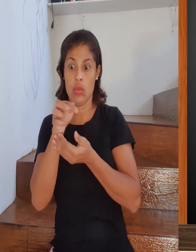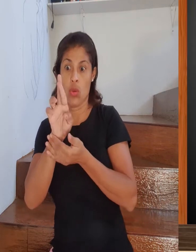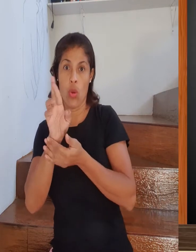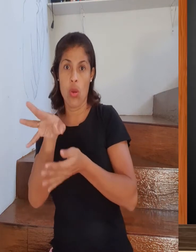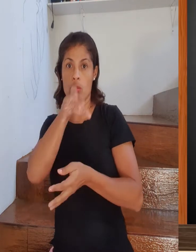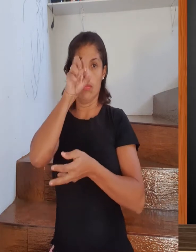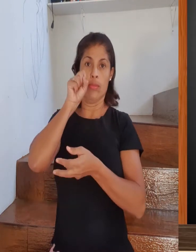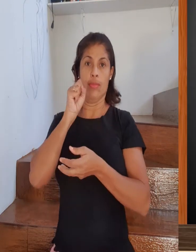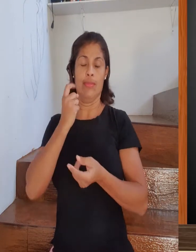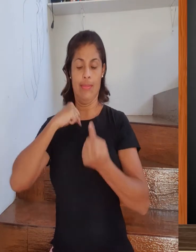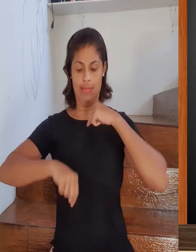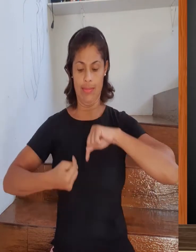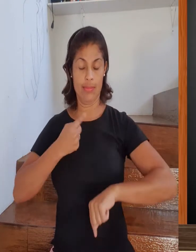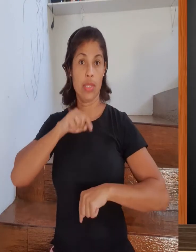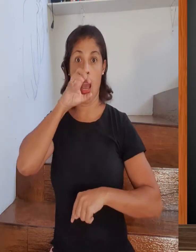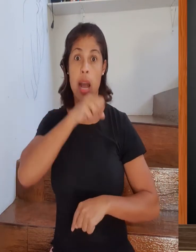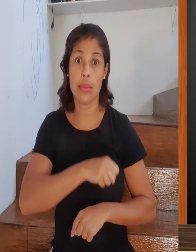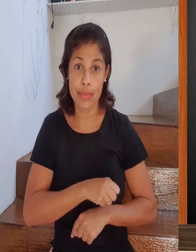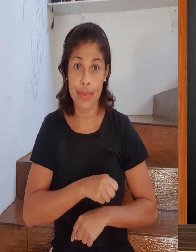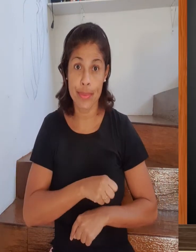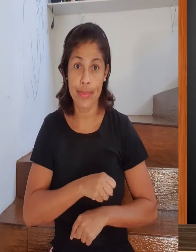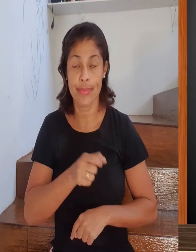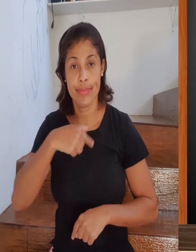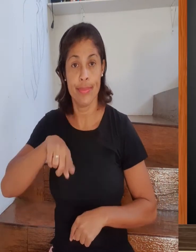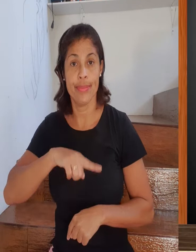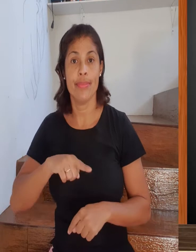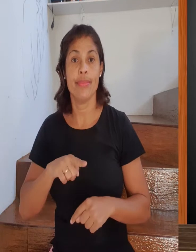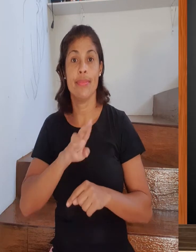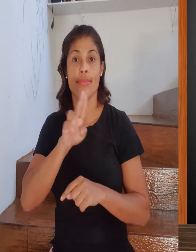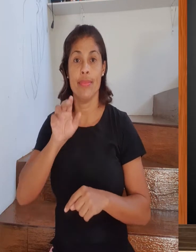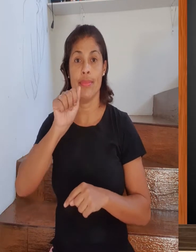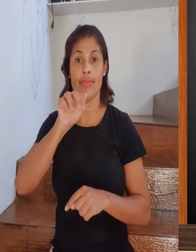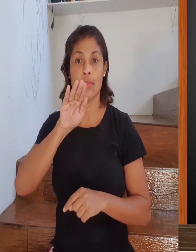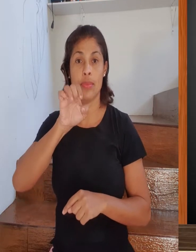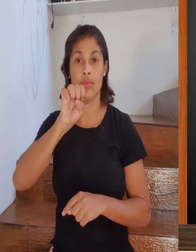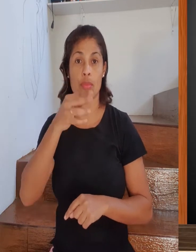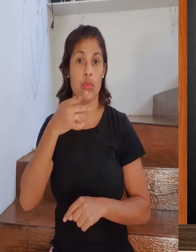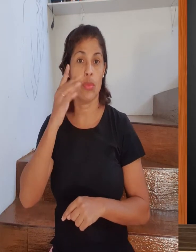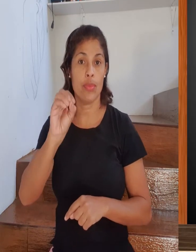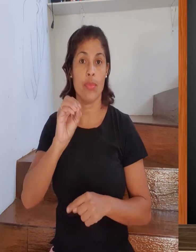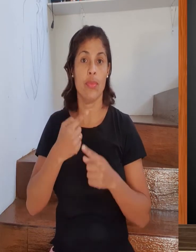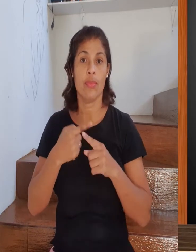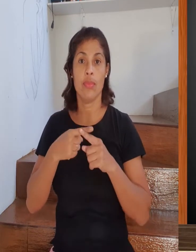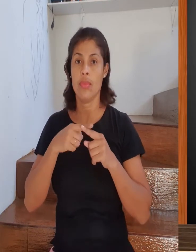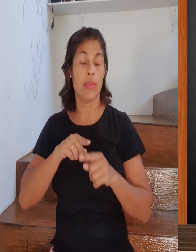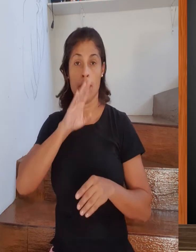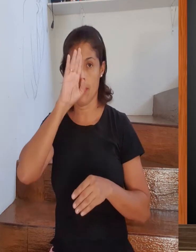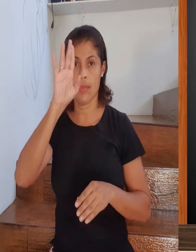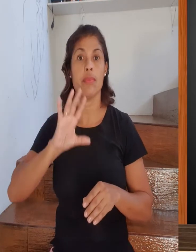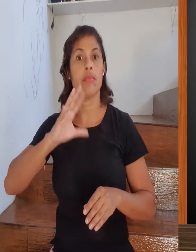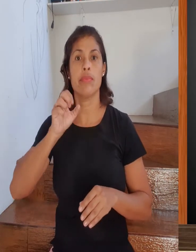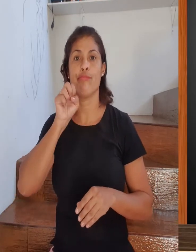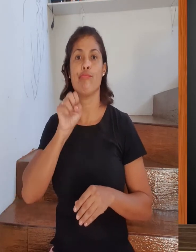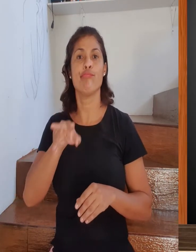do ar alveolar para a corrente sanguínea. Isso nós chamamos de absorção. É uma importante via de entrada